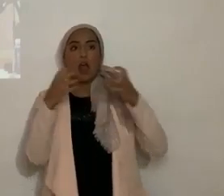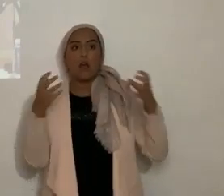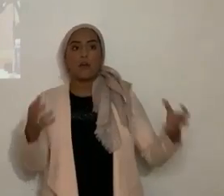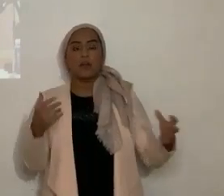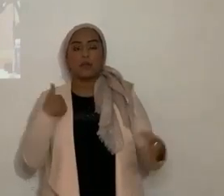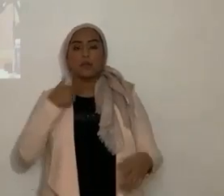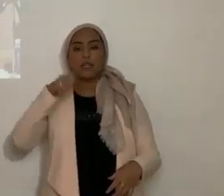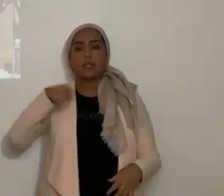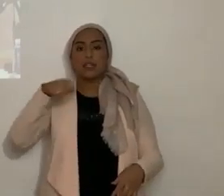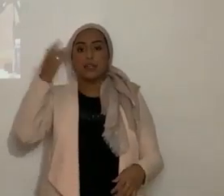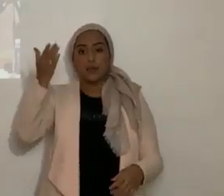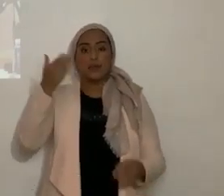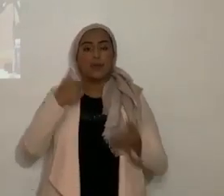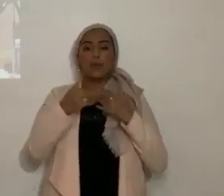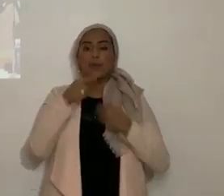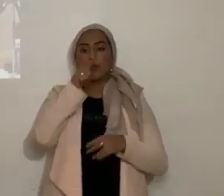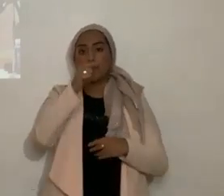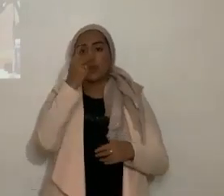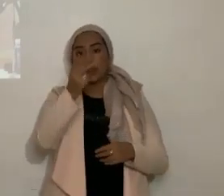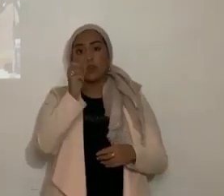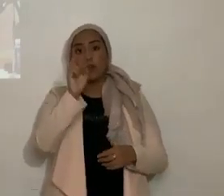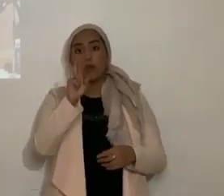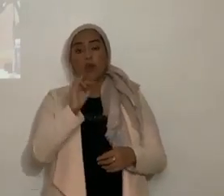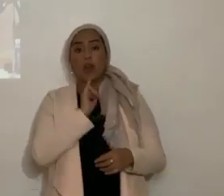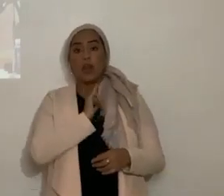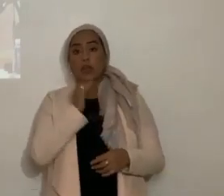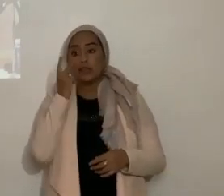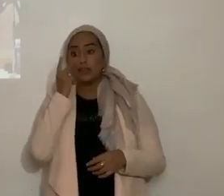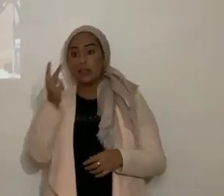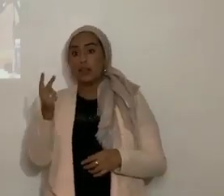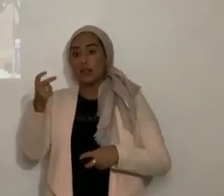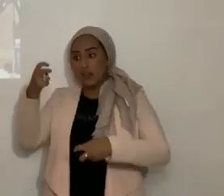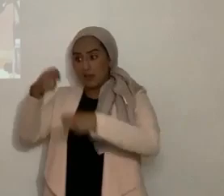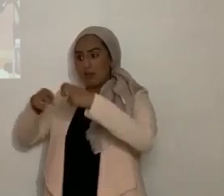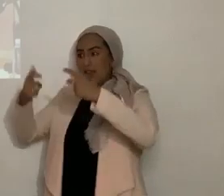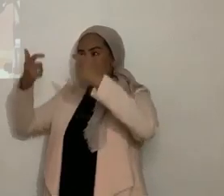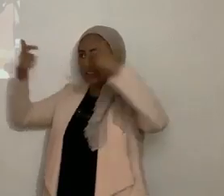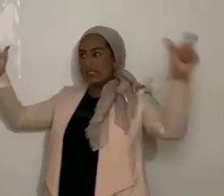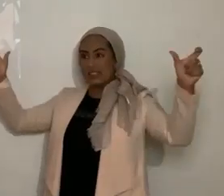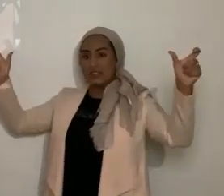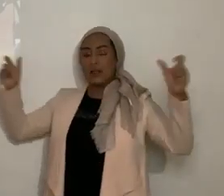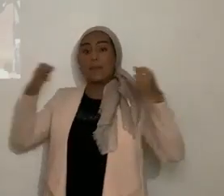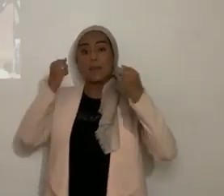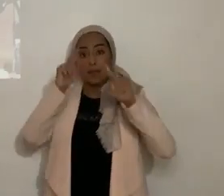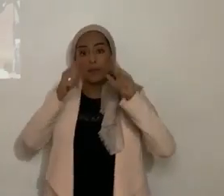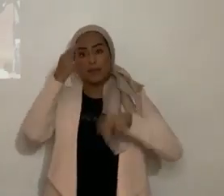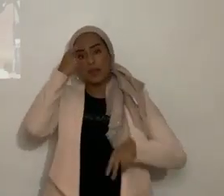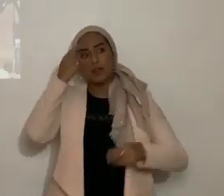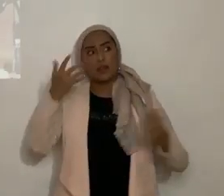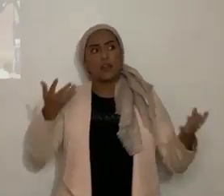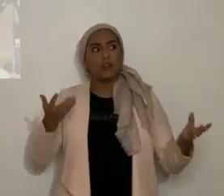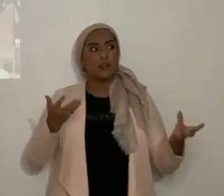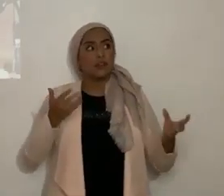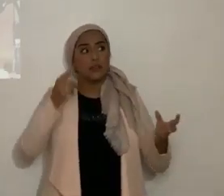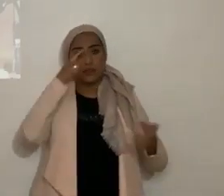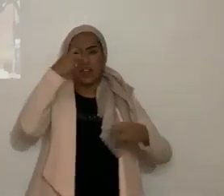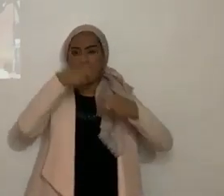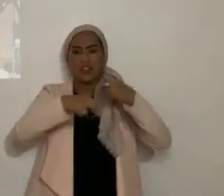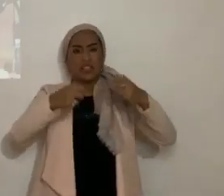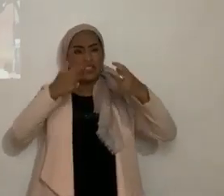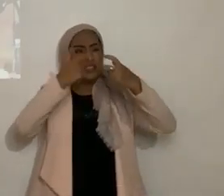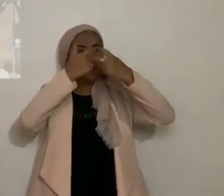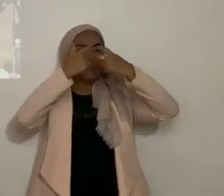necesitamos? Aunque tú veas o yo la prueba muy grande. Muchas personas podrían pensar, es que esta prueba